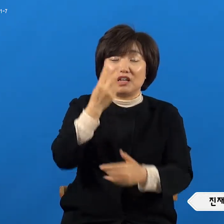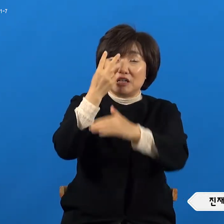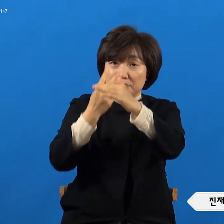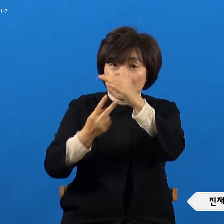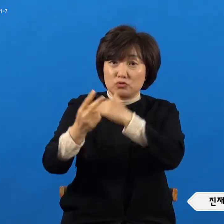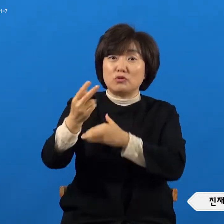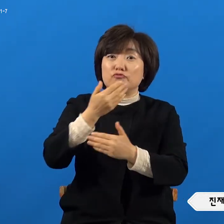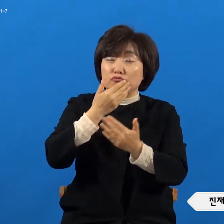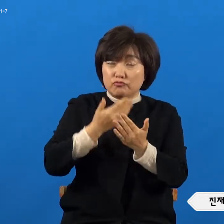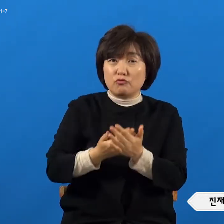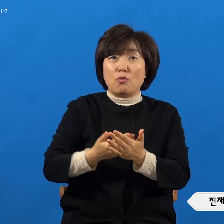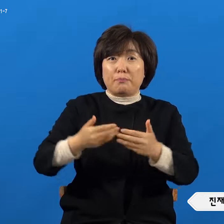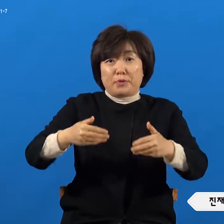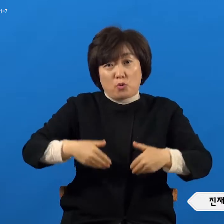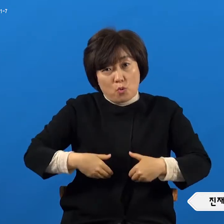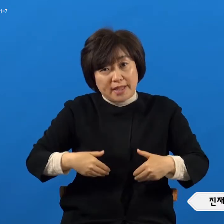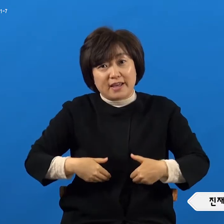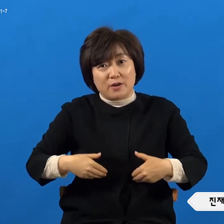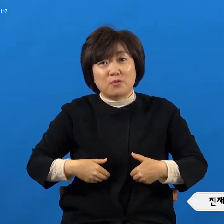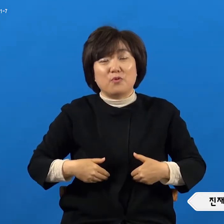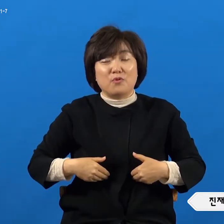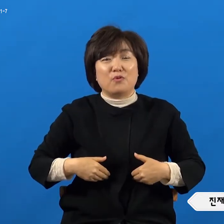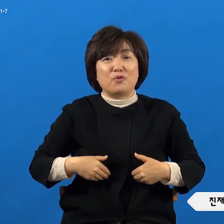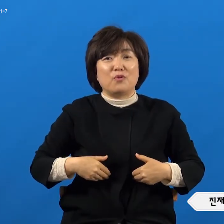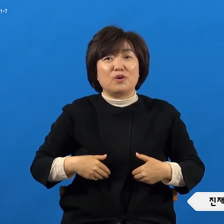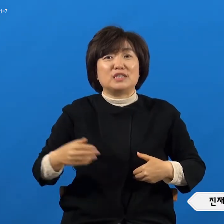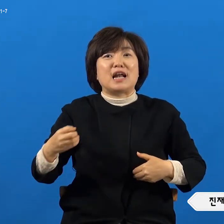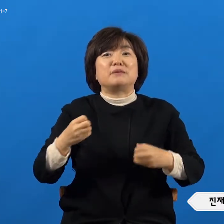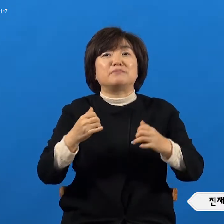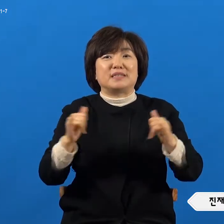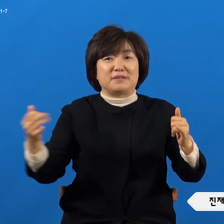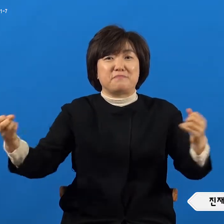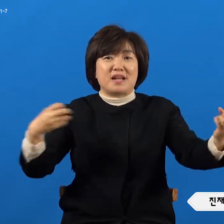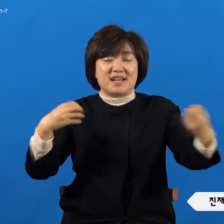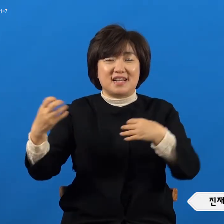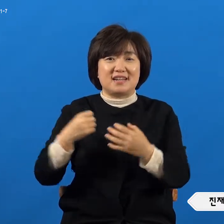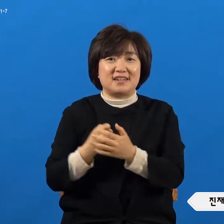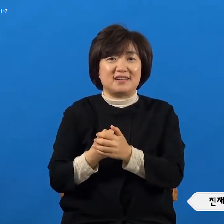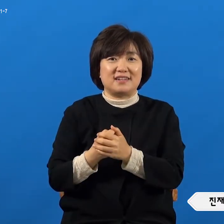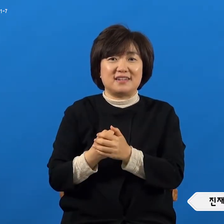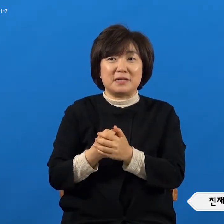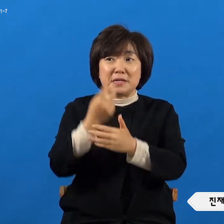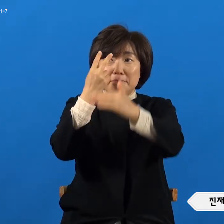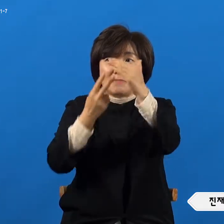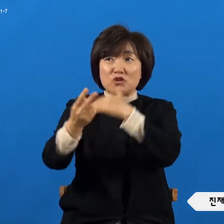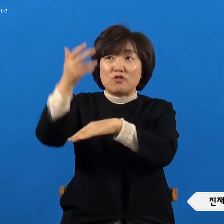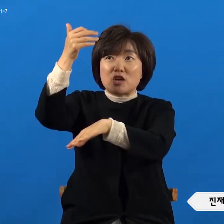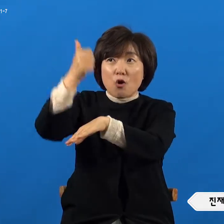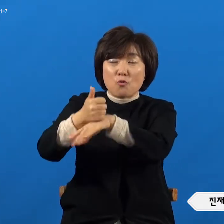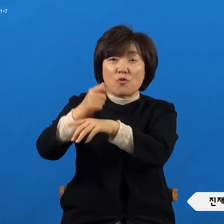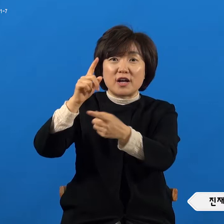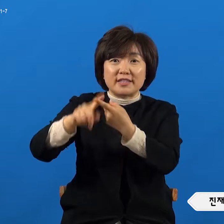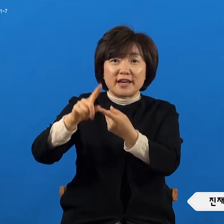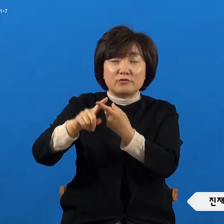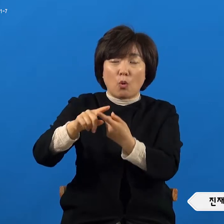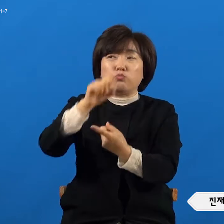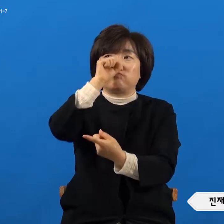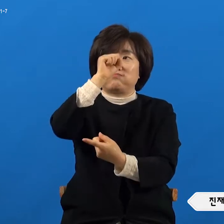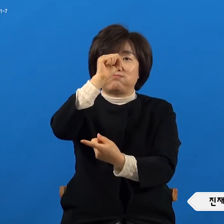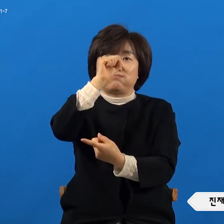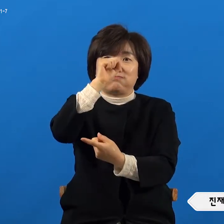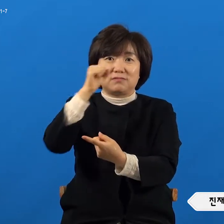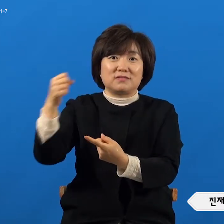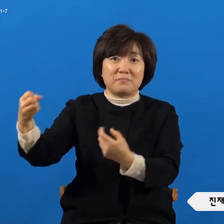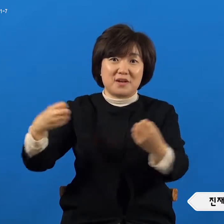비전이 필요하다고 이야기합니다. 비전의 결과에 대해서 그들은 매우 좋은 평가를 내리고 있습니다.